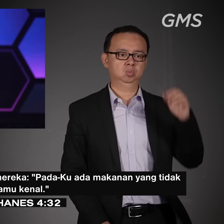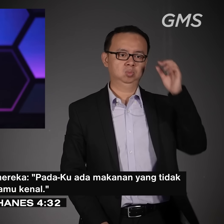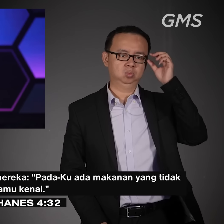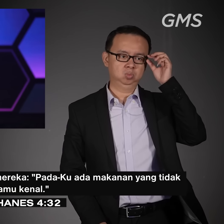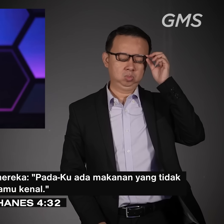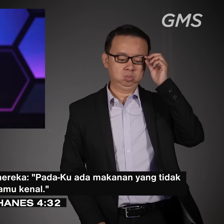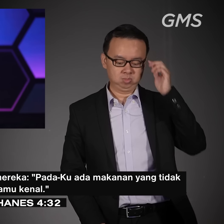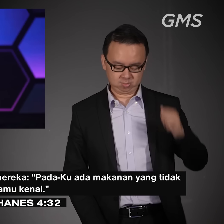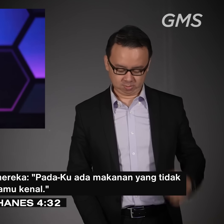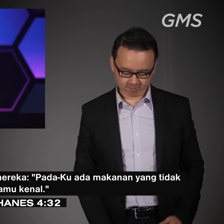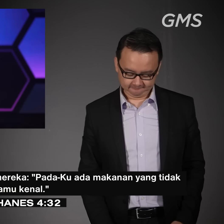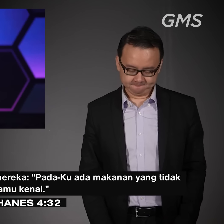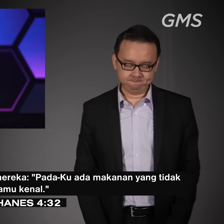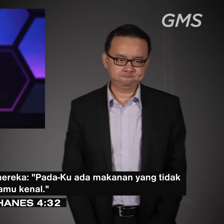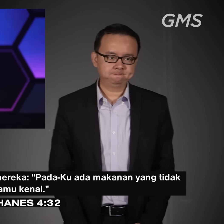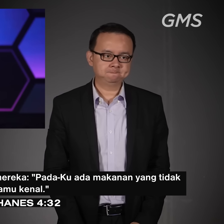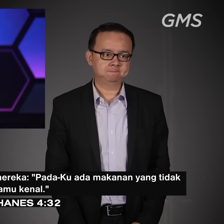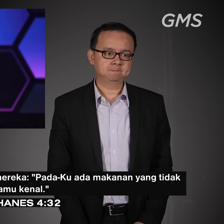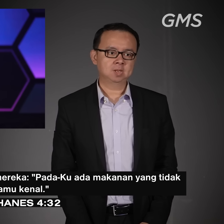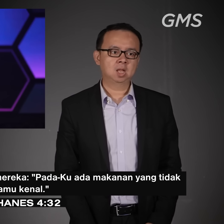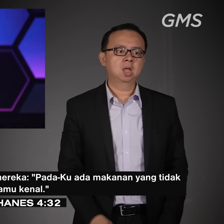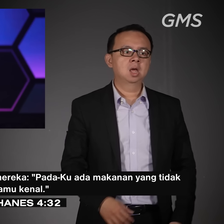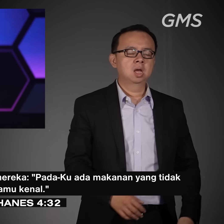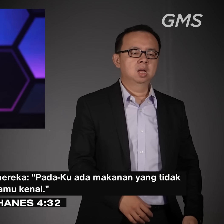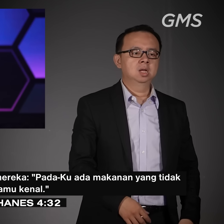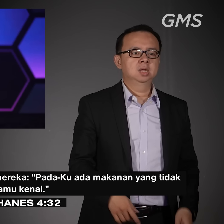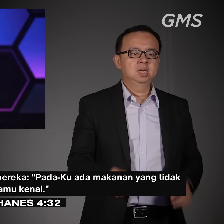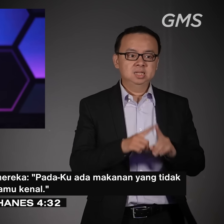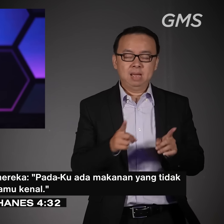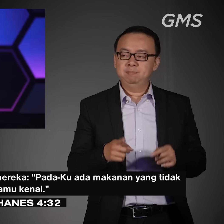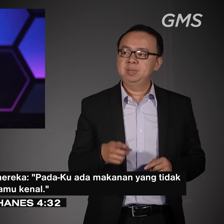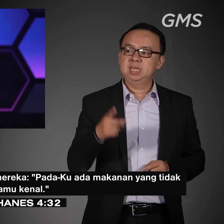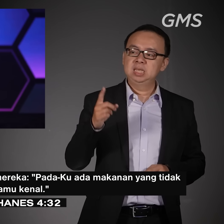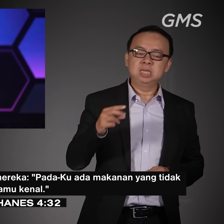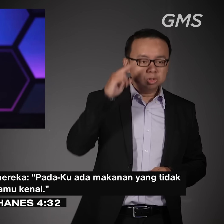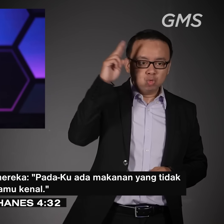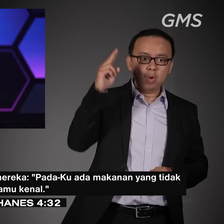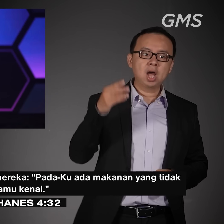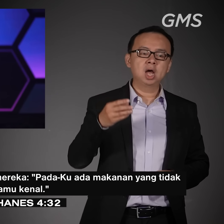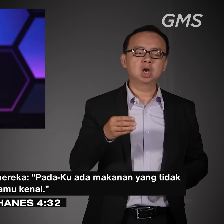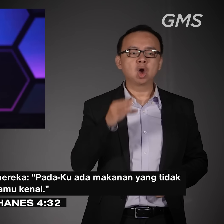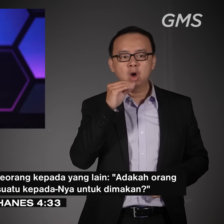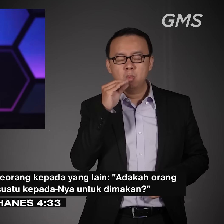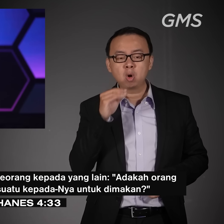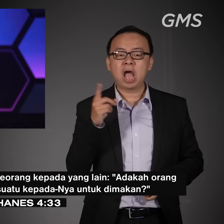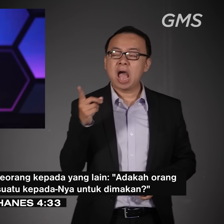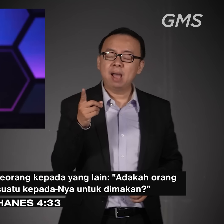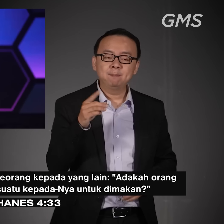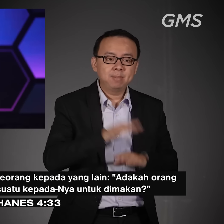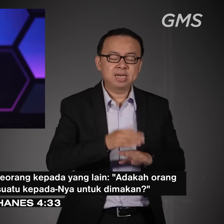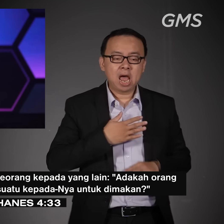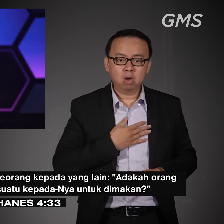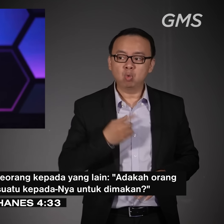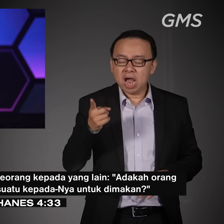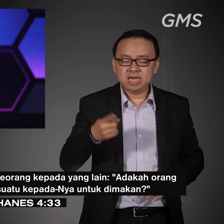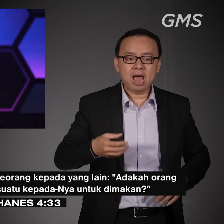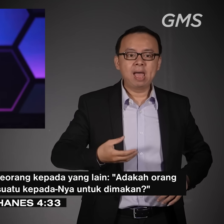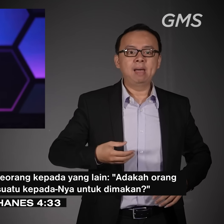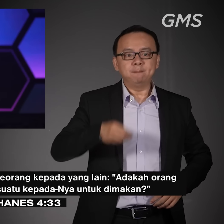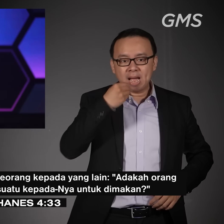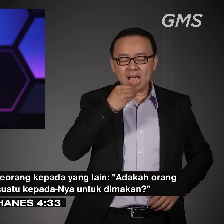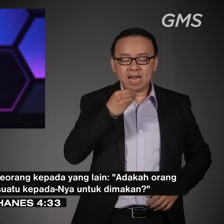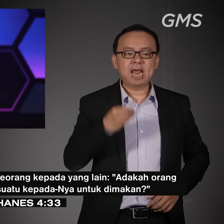datang. Akan tetapi ia berkata kepada mereka, ayat 32, padaku ada makanan yang tidak kamu kenal. Maka murid-murid itu berkata